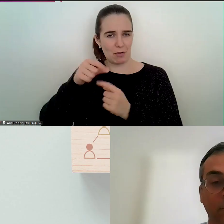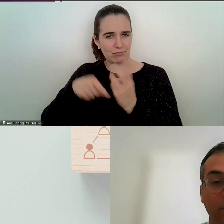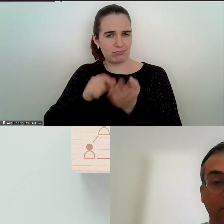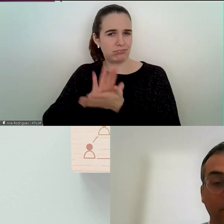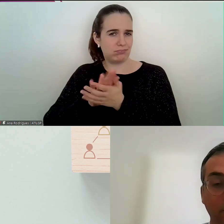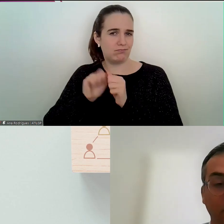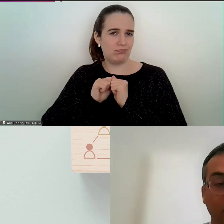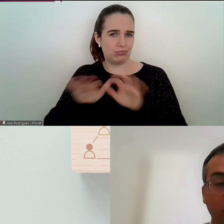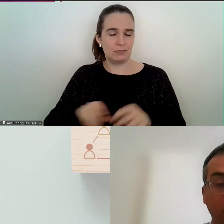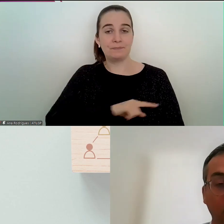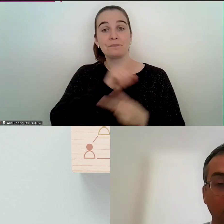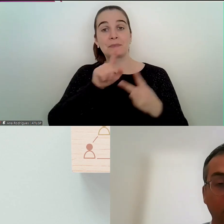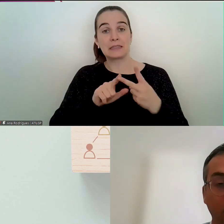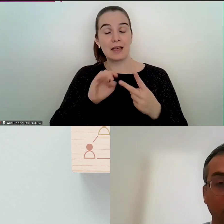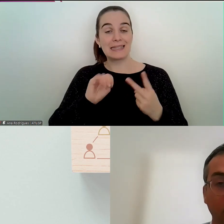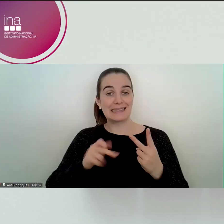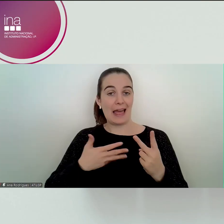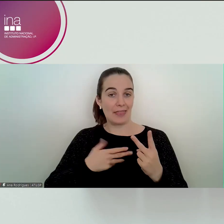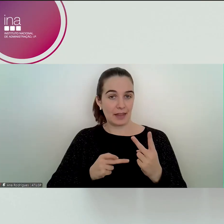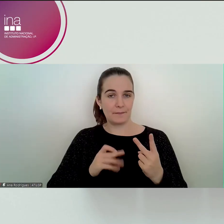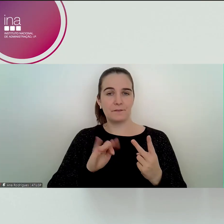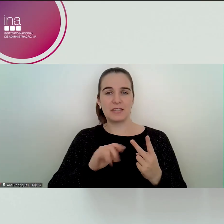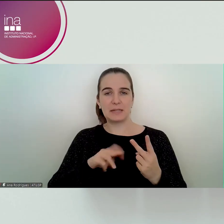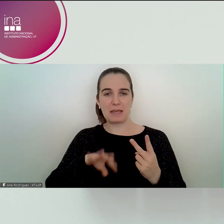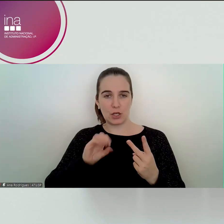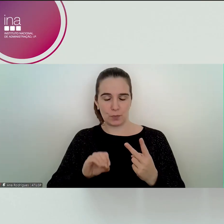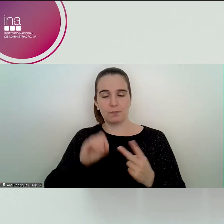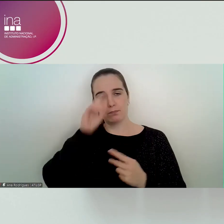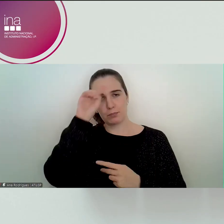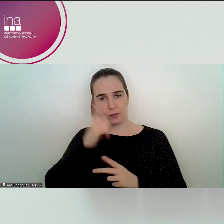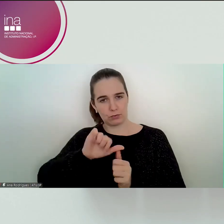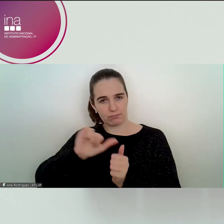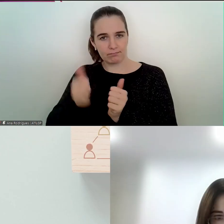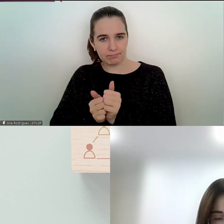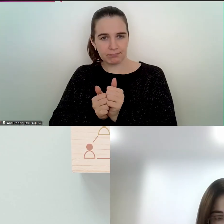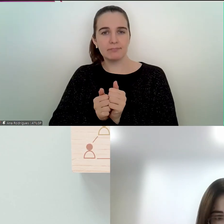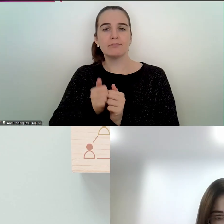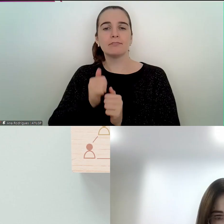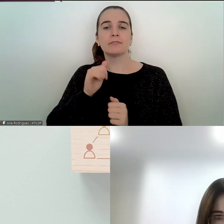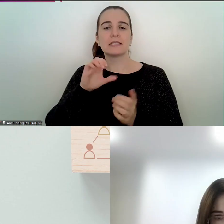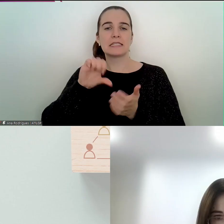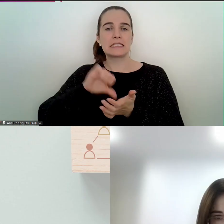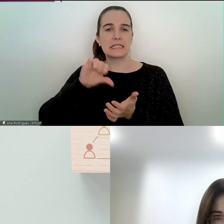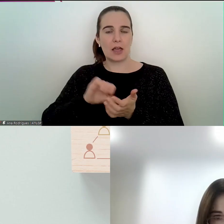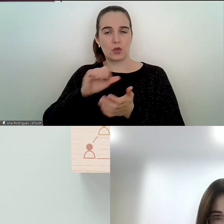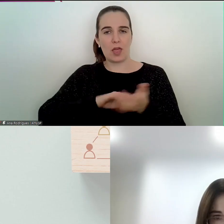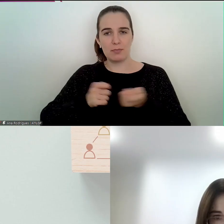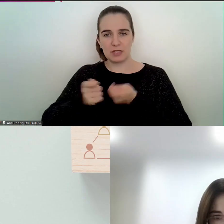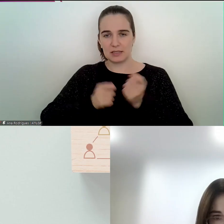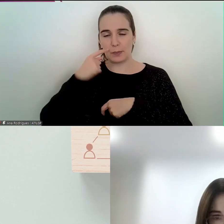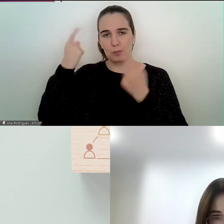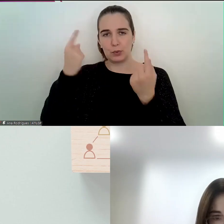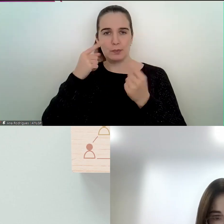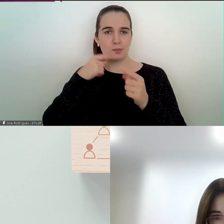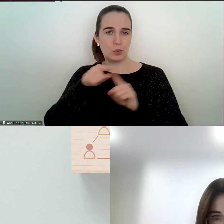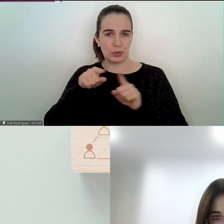Sandra Firmino, é, como referido, também professora associada, investigadora integrado no Centro de Administração e Políticas Públicas do